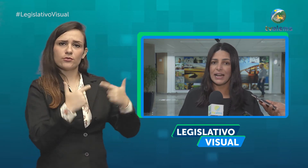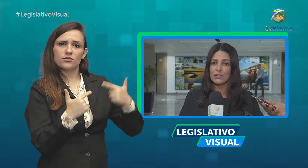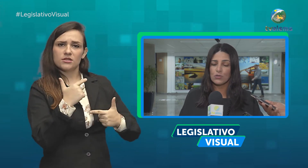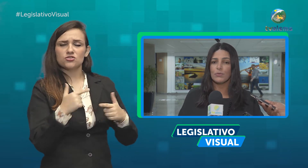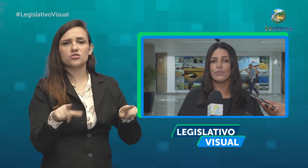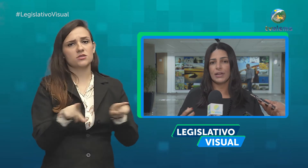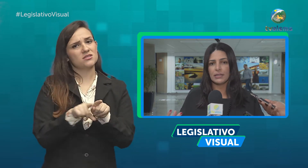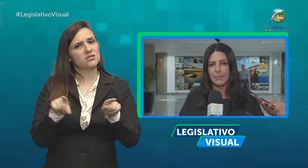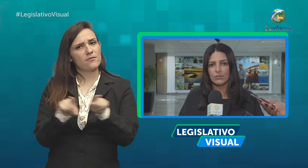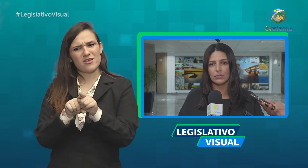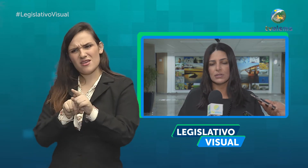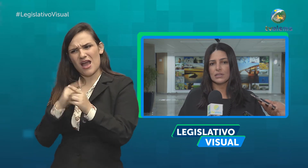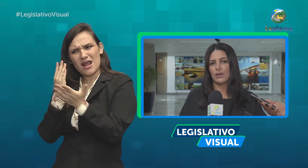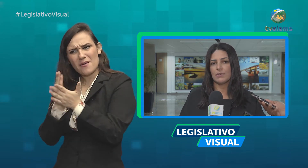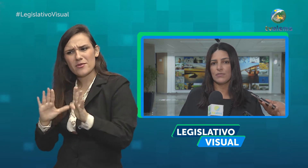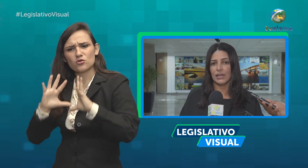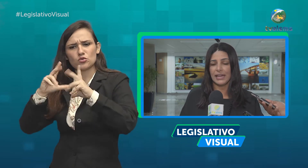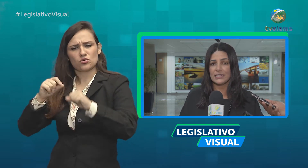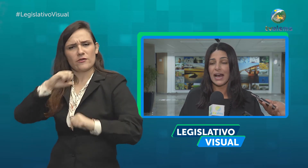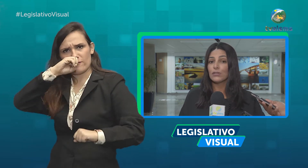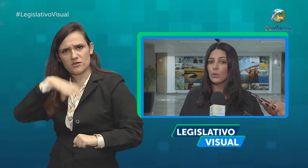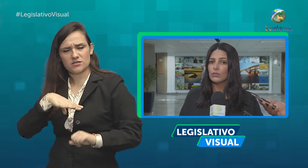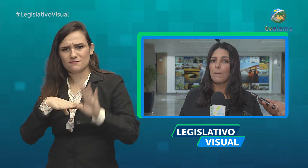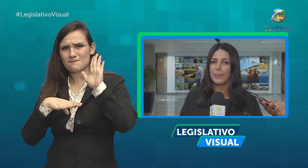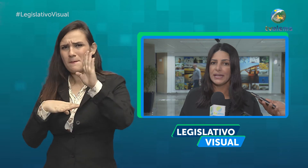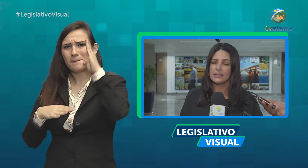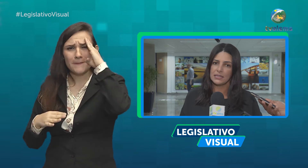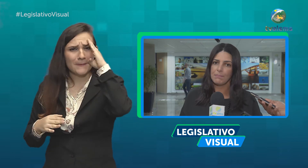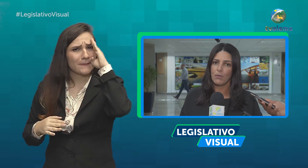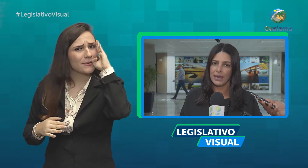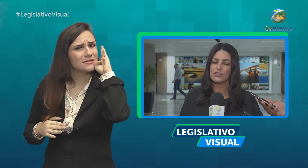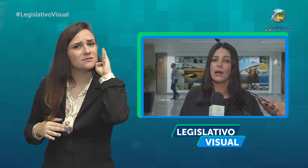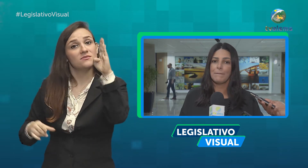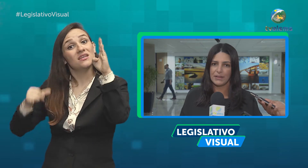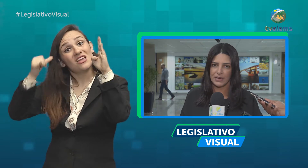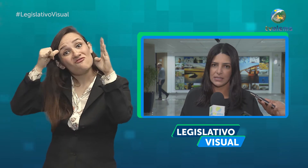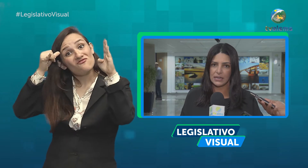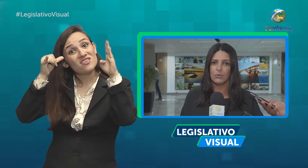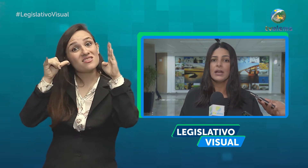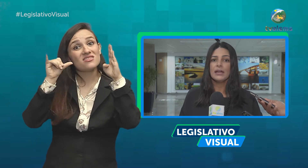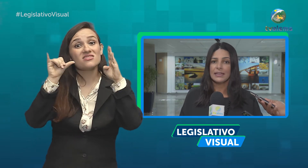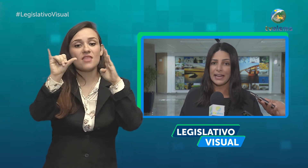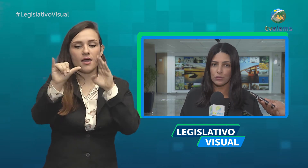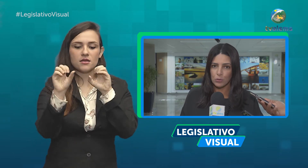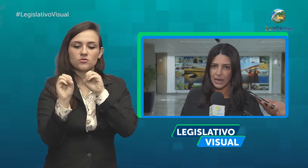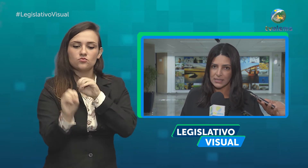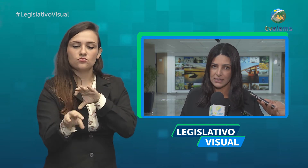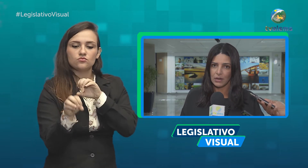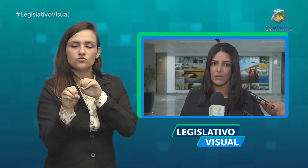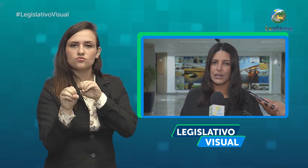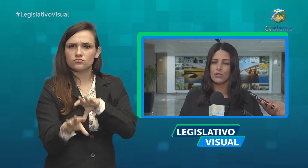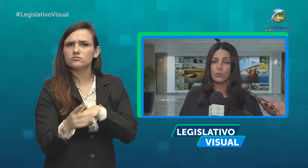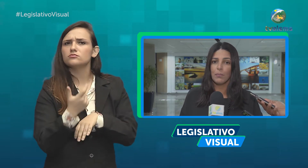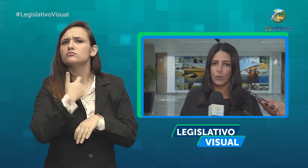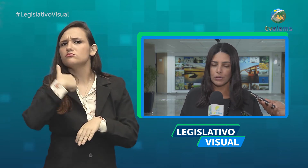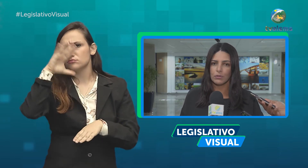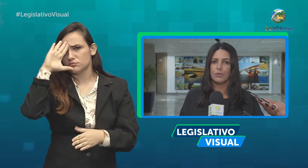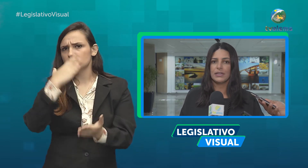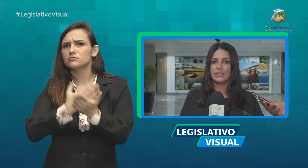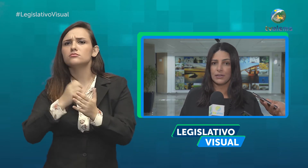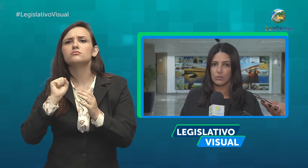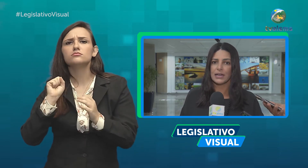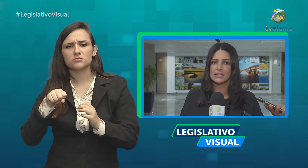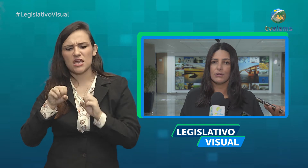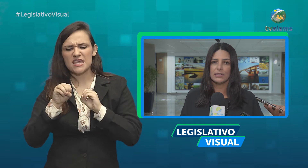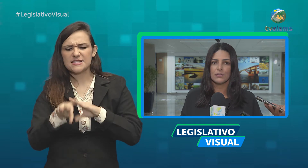possa falar sobre o enfrentamento a todas as formas de violência, atuando principalmente na prevenção, na educação. Eu acredito muito no